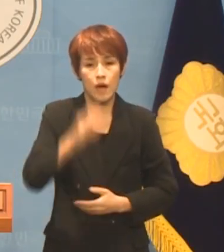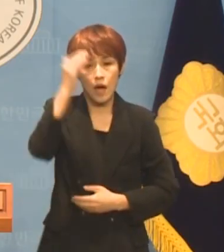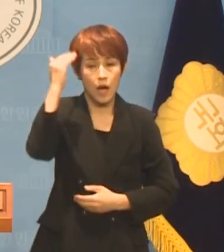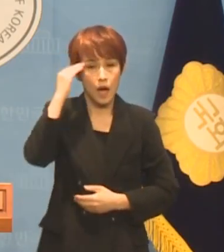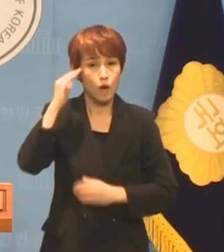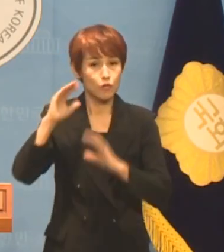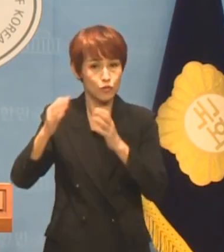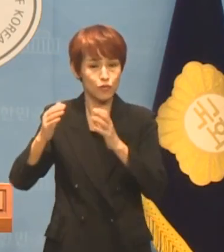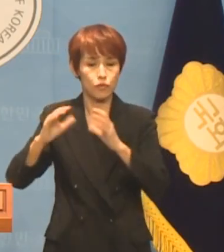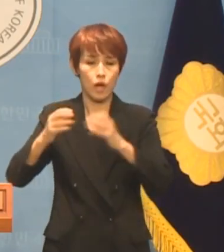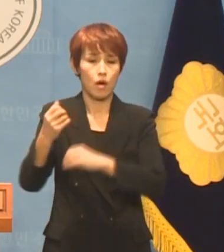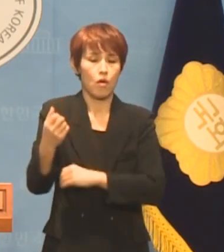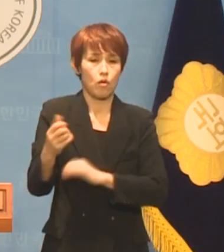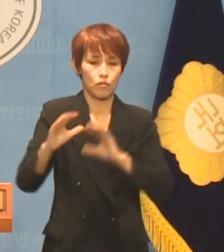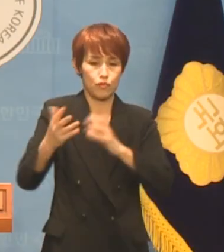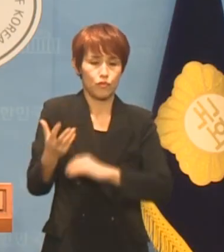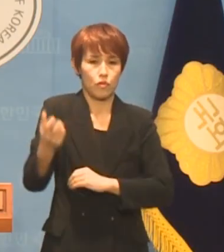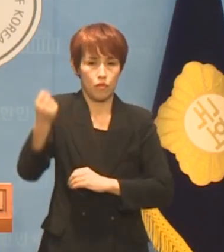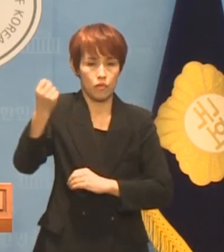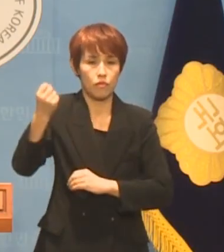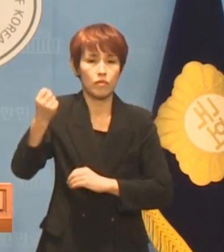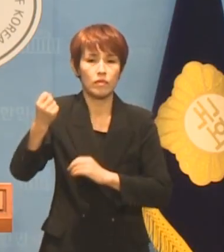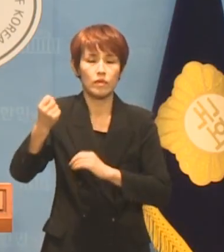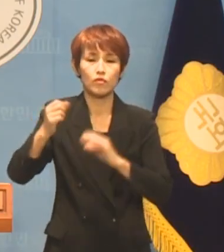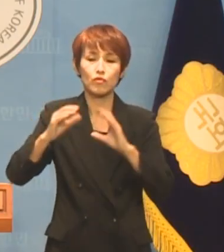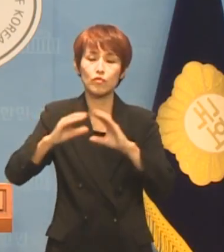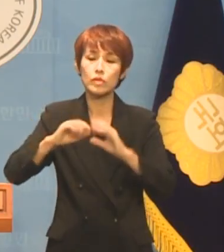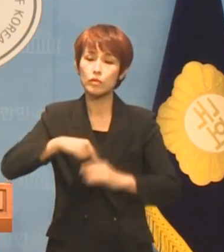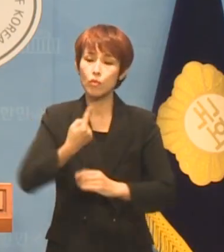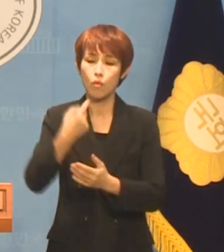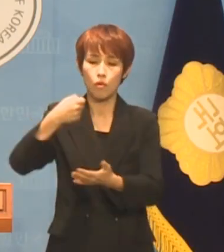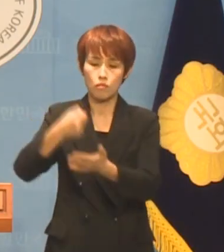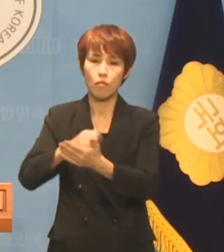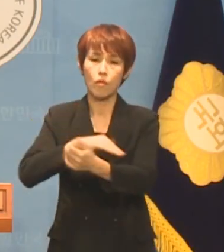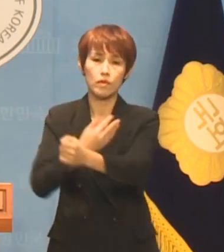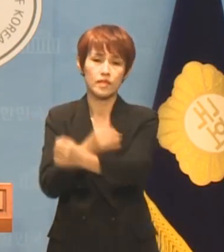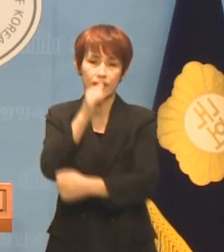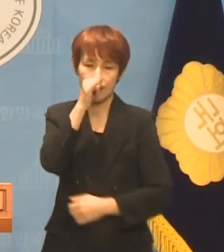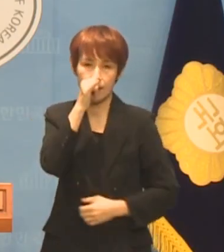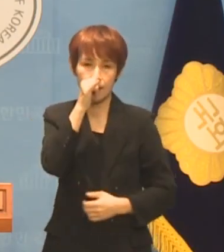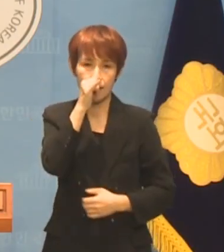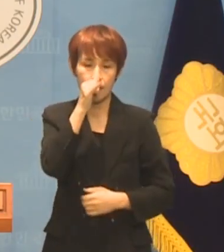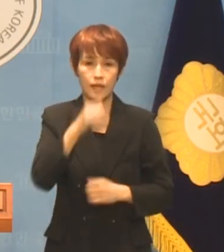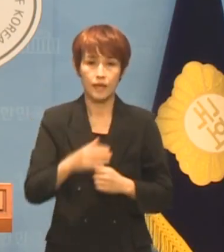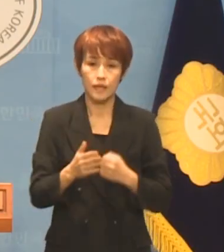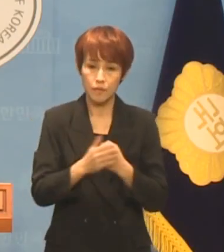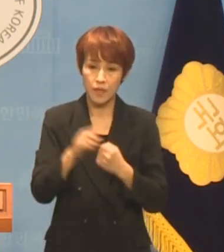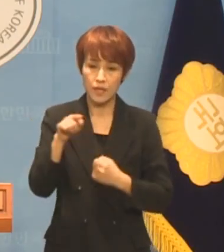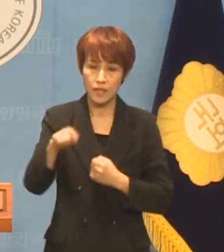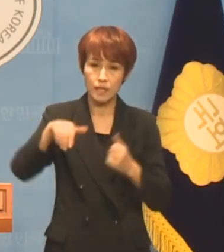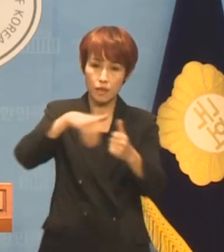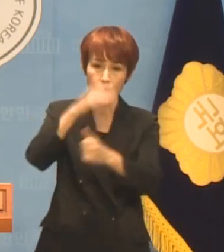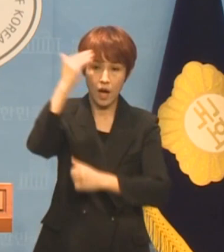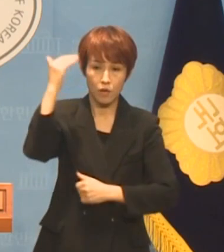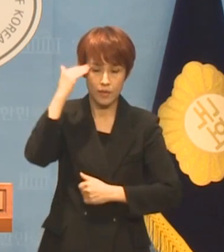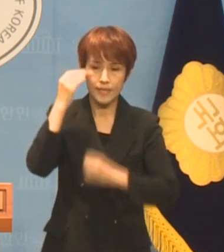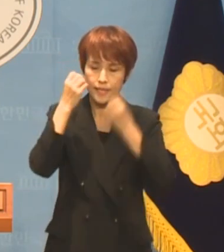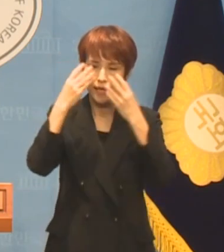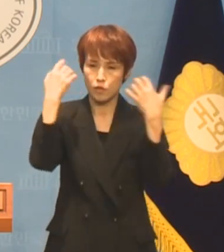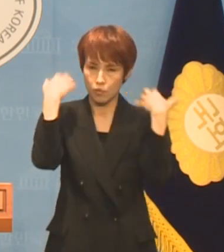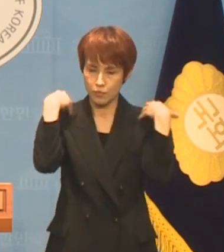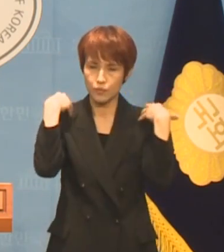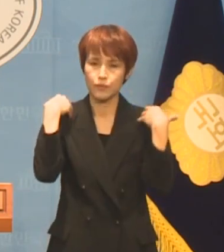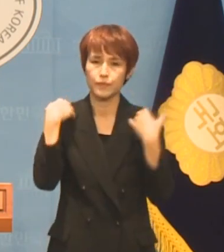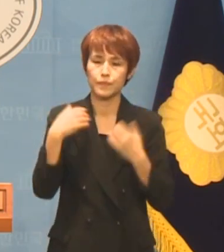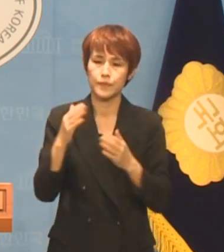한국은 주권국가로 나라의 미래에 대해 스스로 결정할 권리가 있습니다. 따라서 저는 이 상황을 한국이 새 정부를 통해